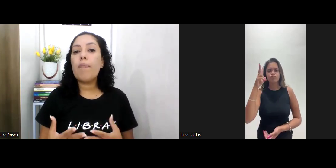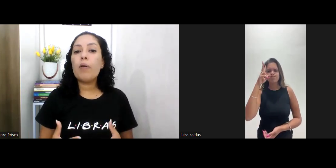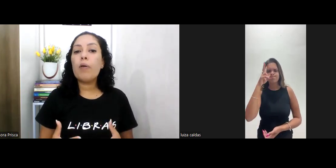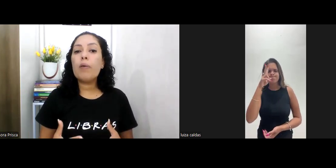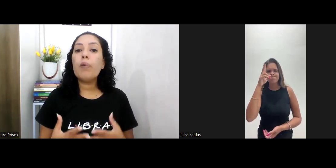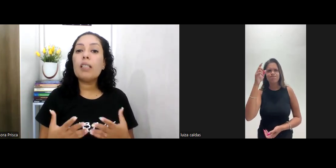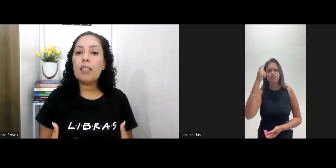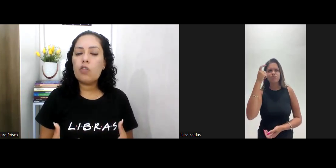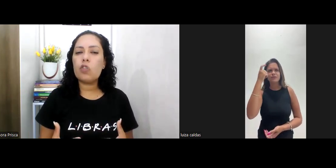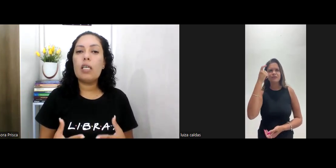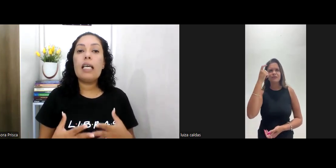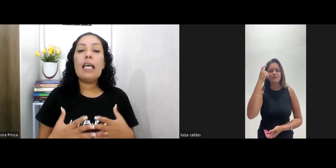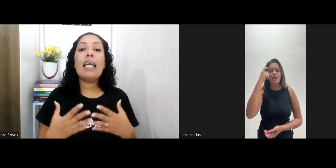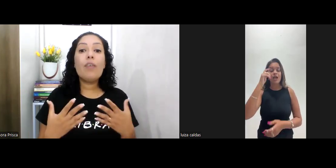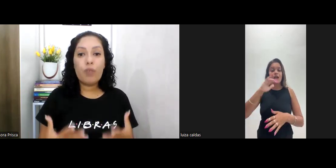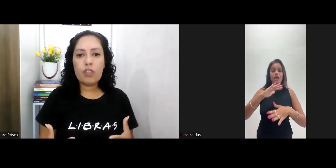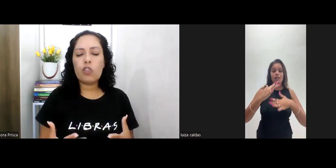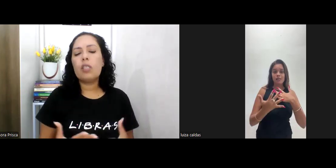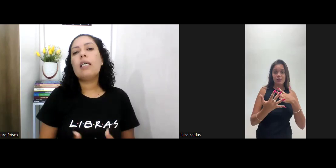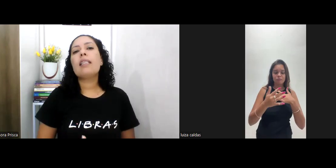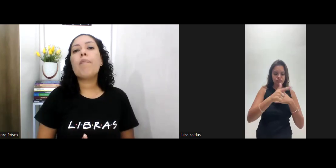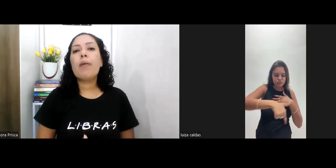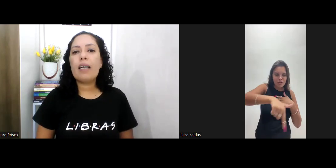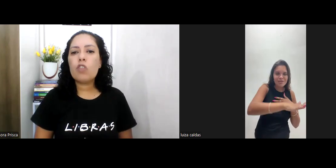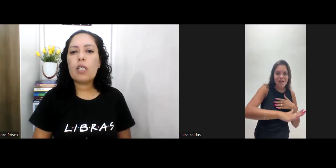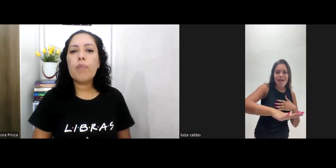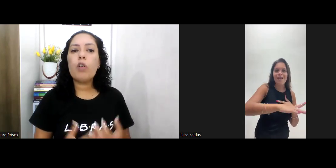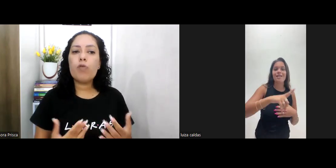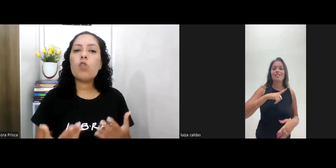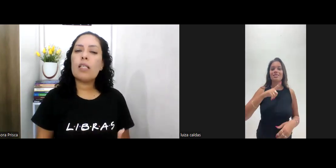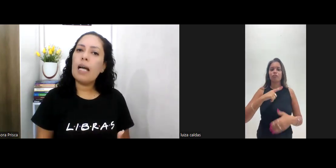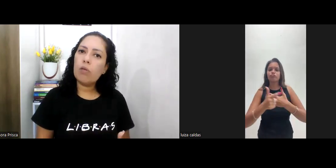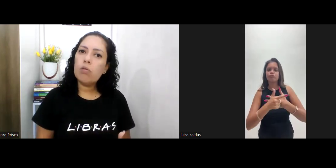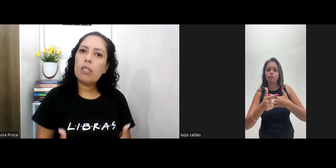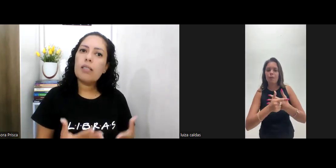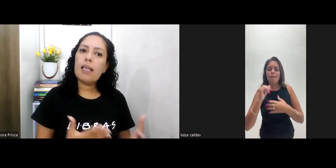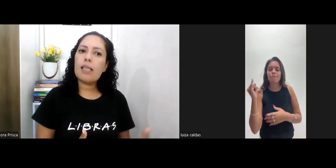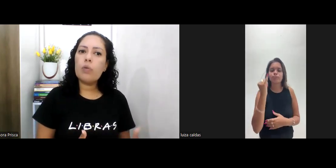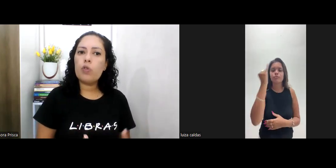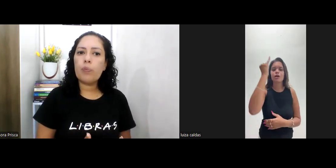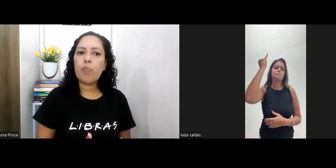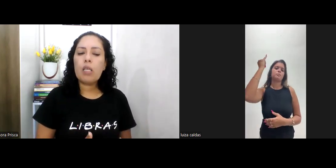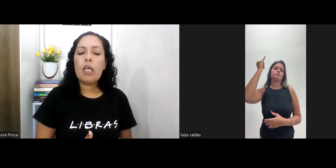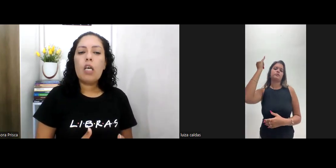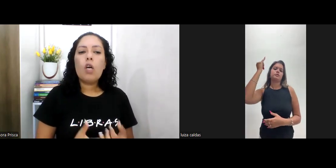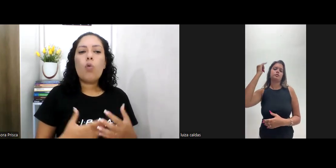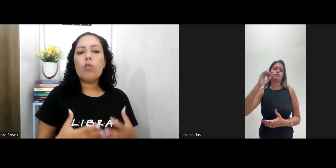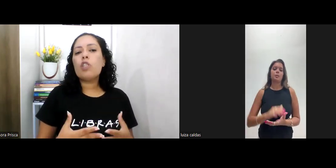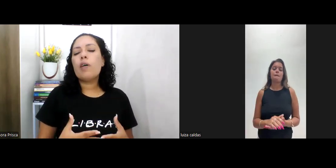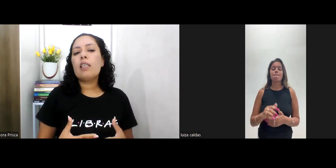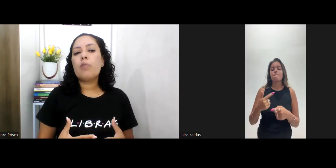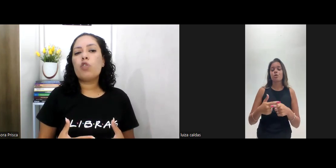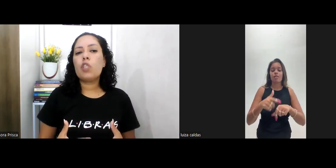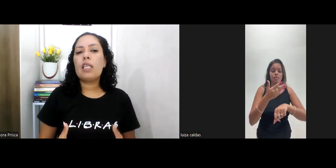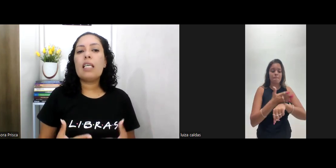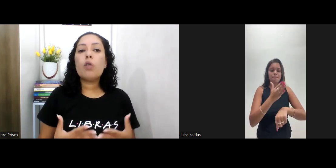desempenha um papel importante, relevante na prática profissional da saúde. Quando